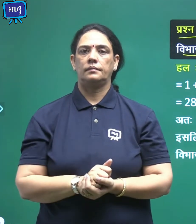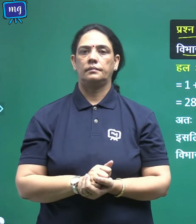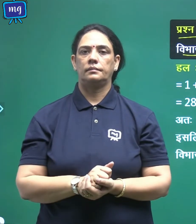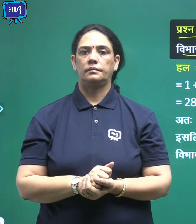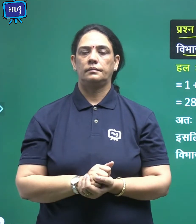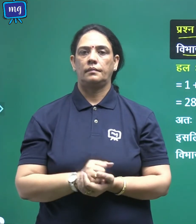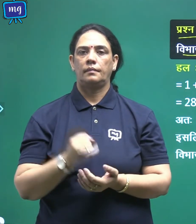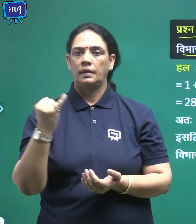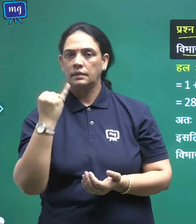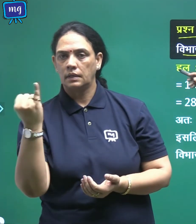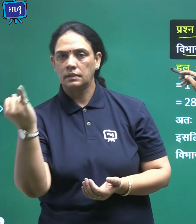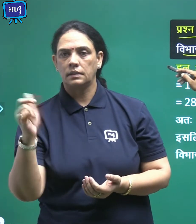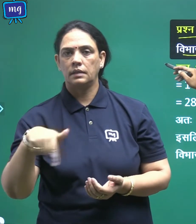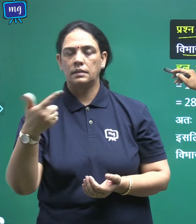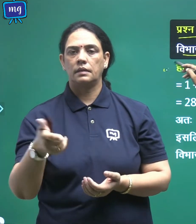जांच कीजिए।